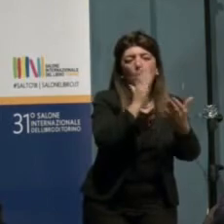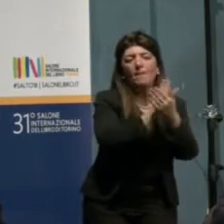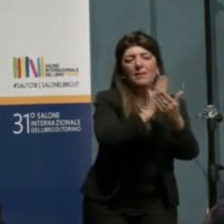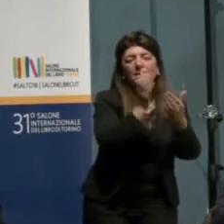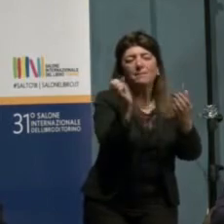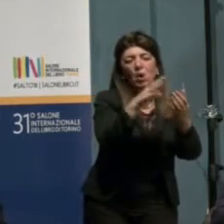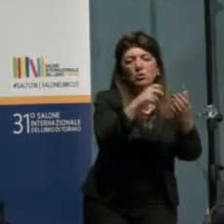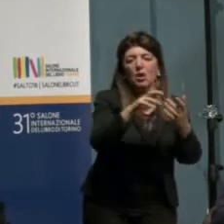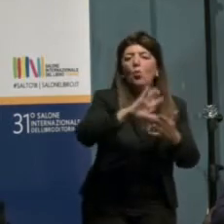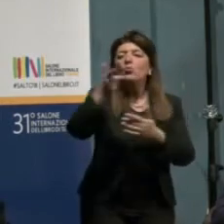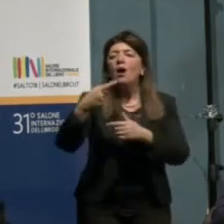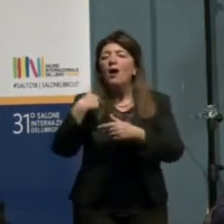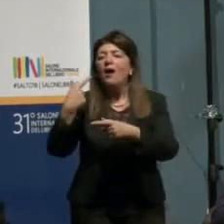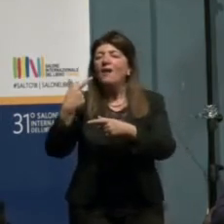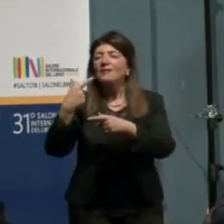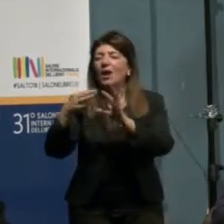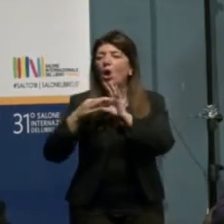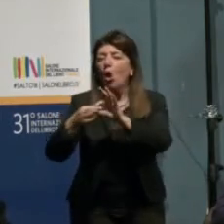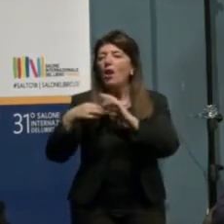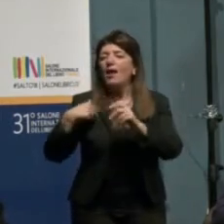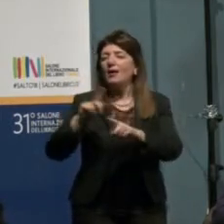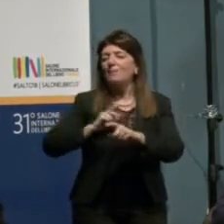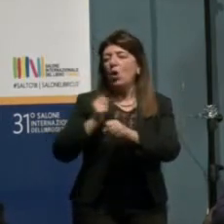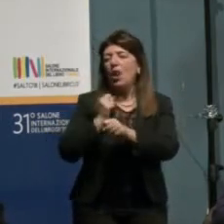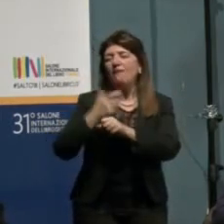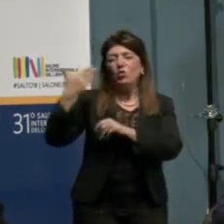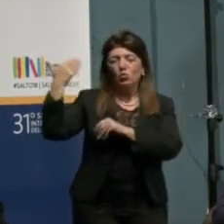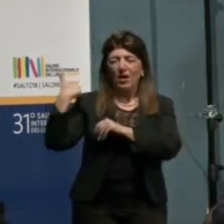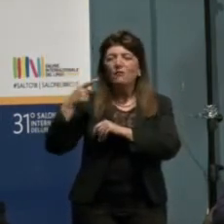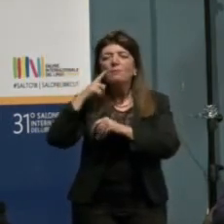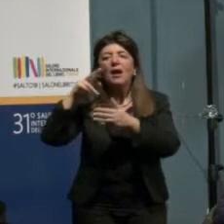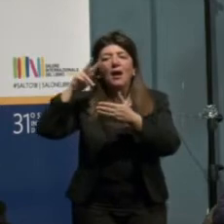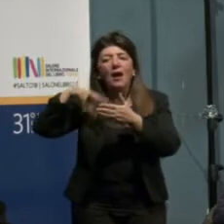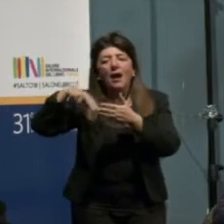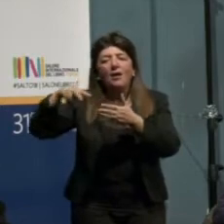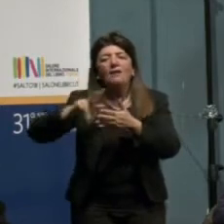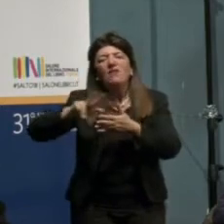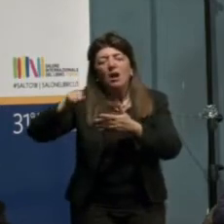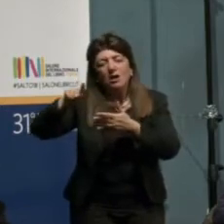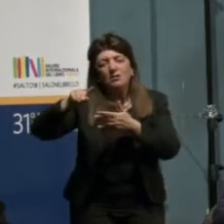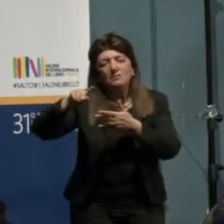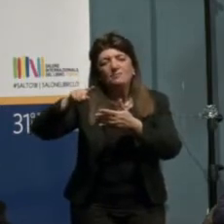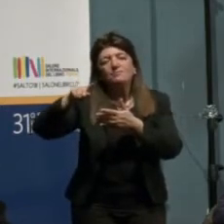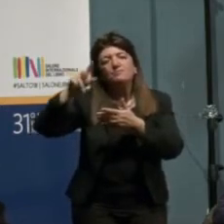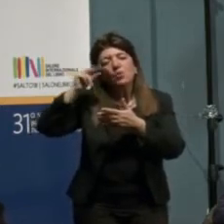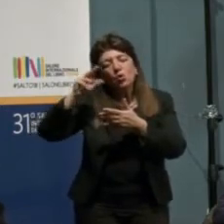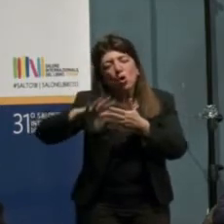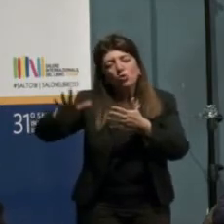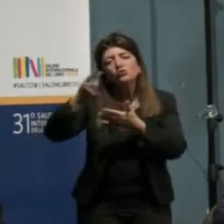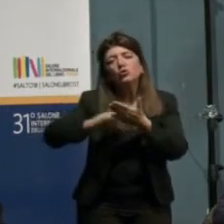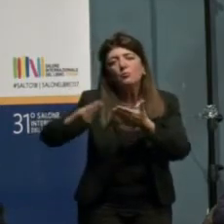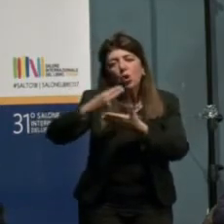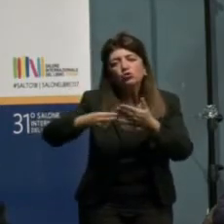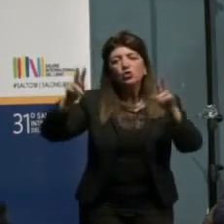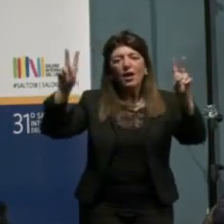collega come lavoro di una volta ma è una lettrice di nati per leggere conoscete il progetto nati per